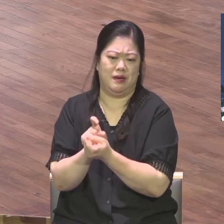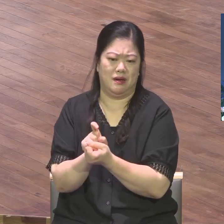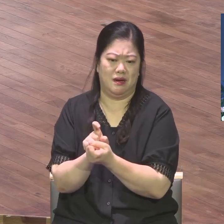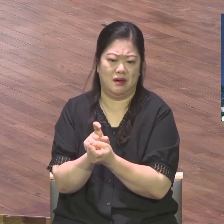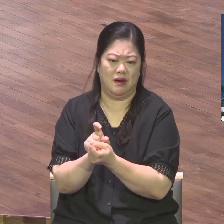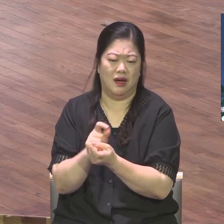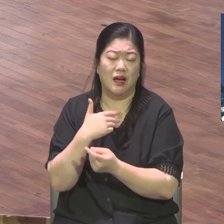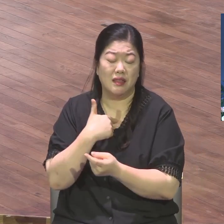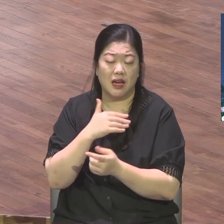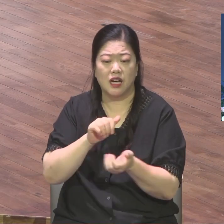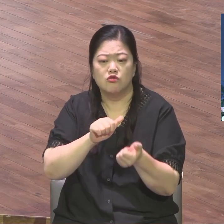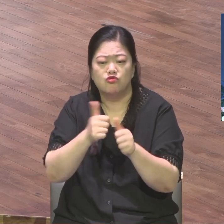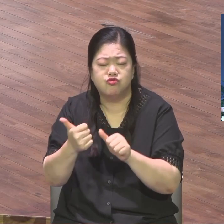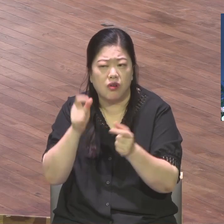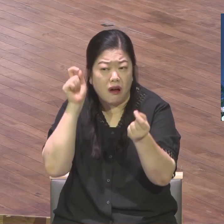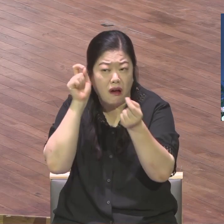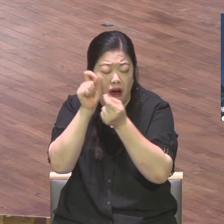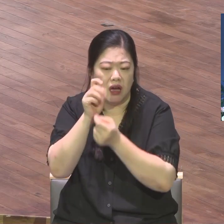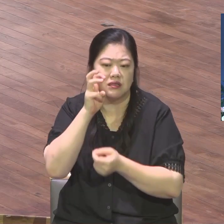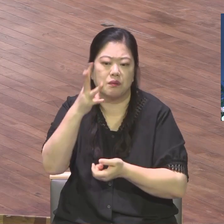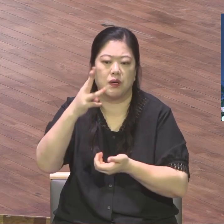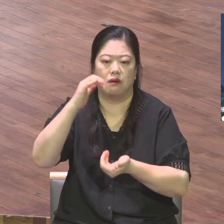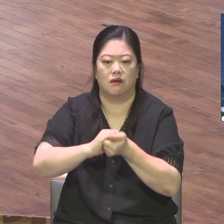달밖에 못 삽니다. 세 달 동안 뭐 할 거냐고요.